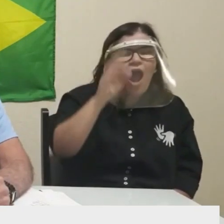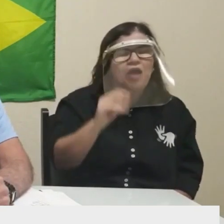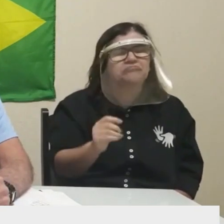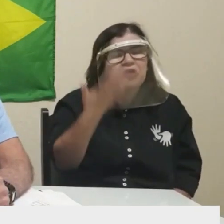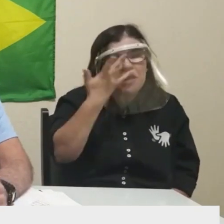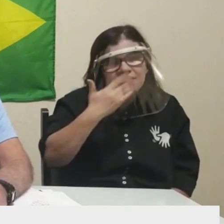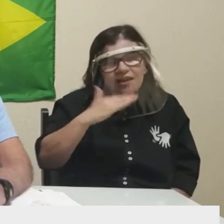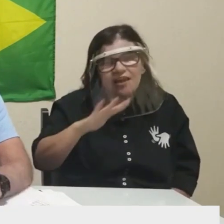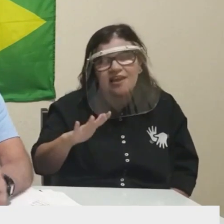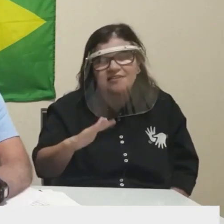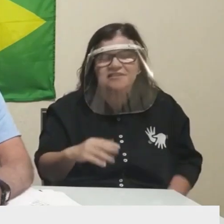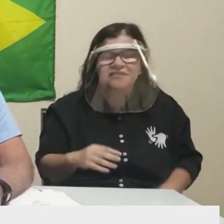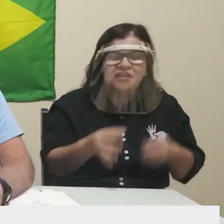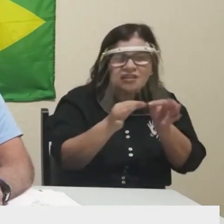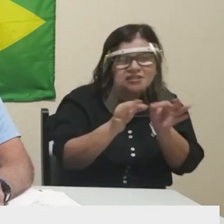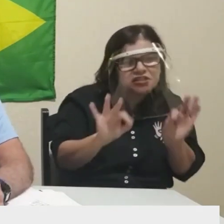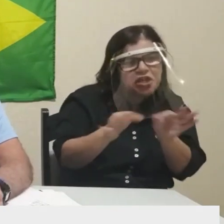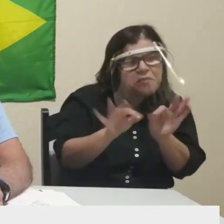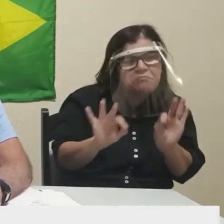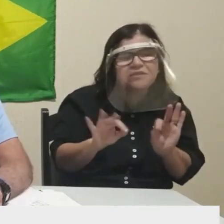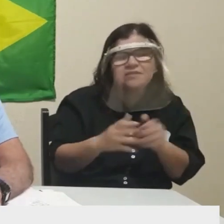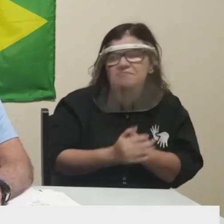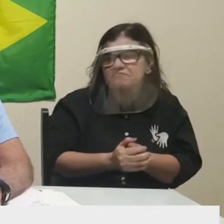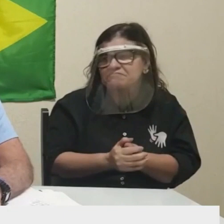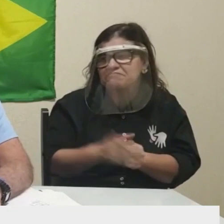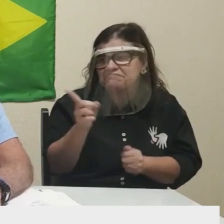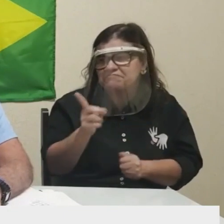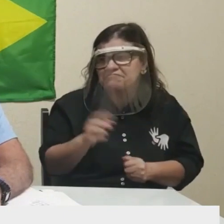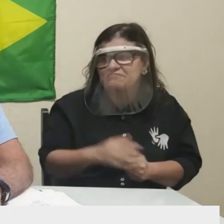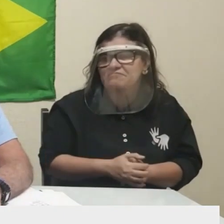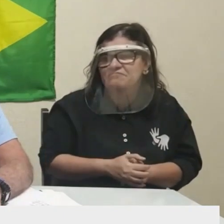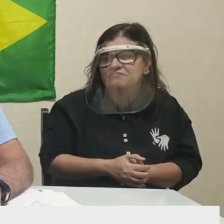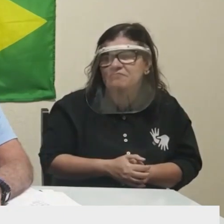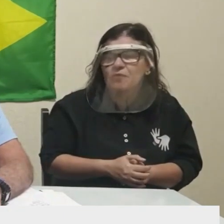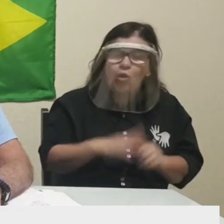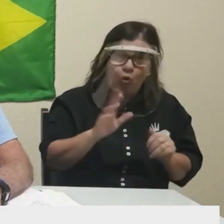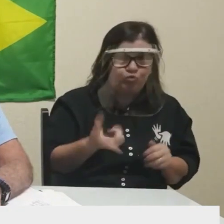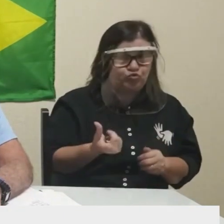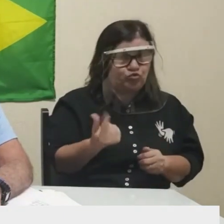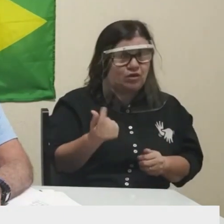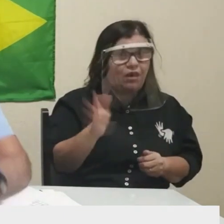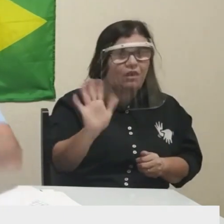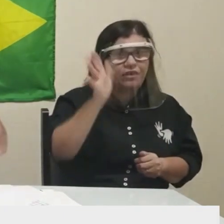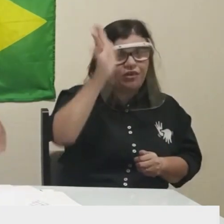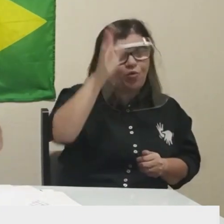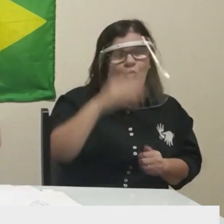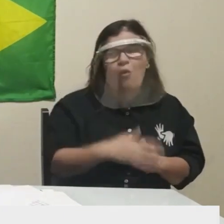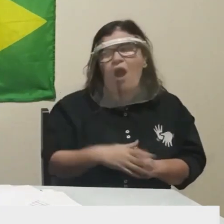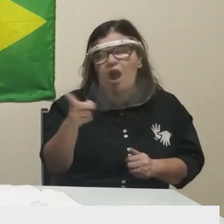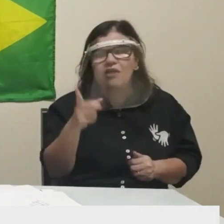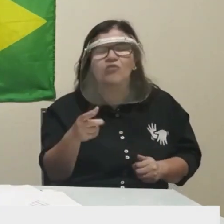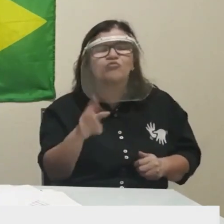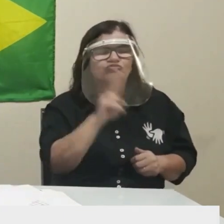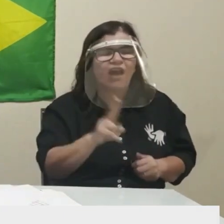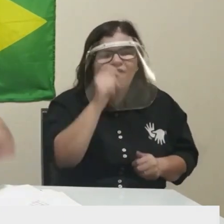mais, filho de pais mais bem de vida, né? Comprava um picolé daqui bom. Inclusive aqui o senhor